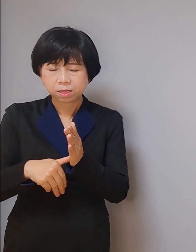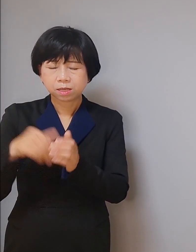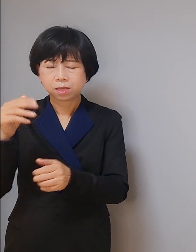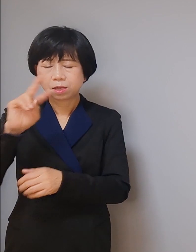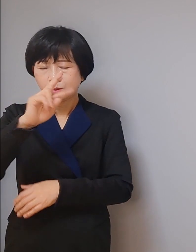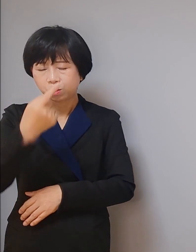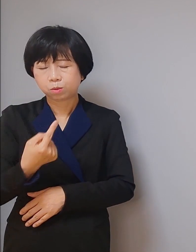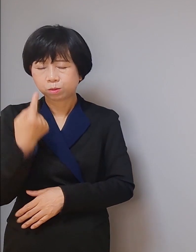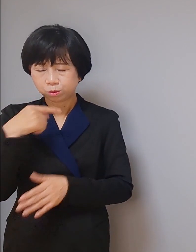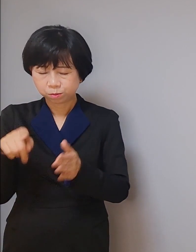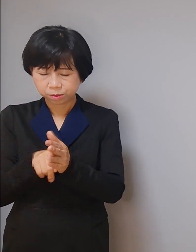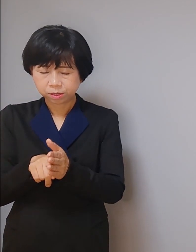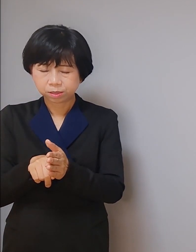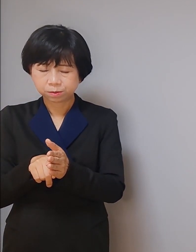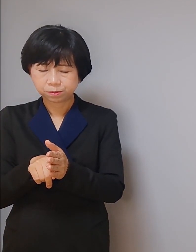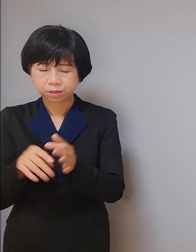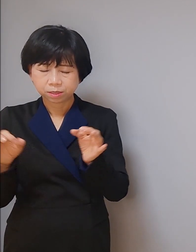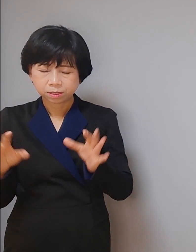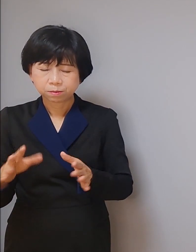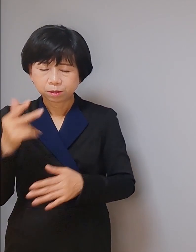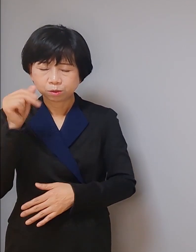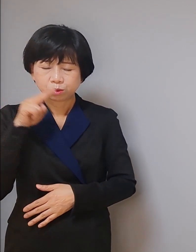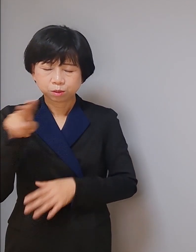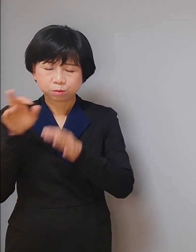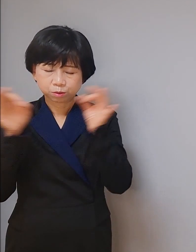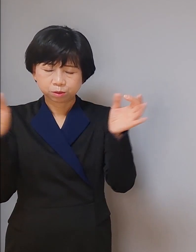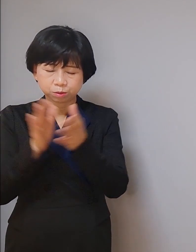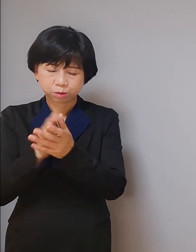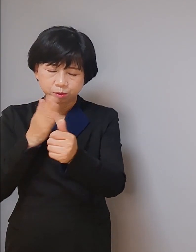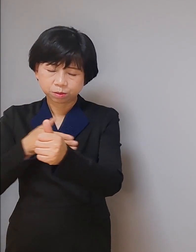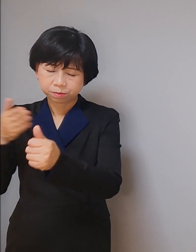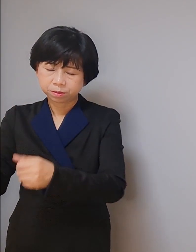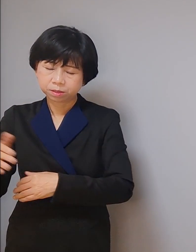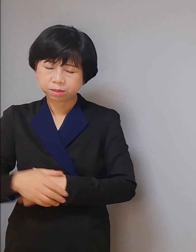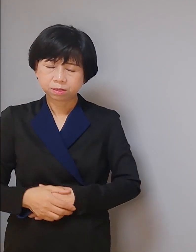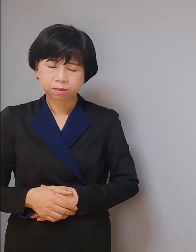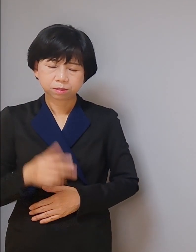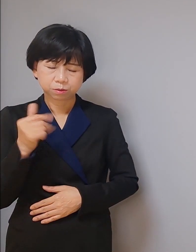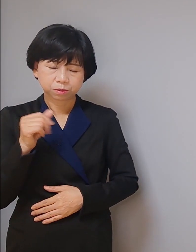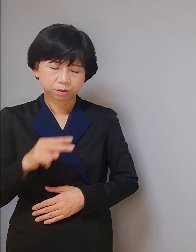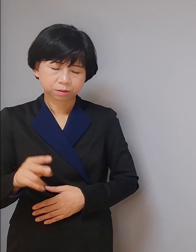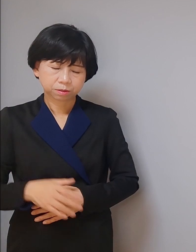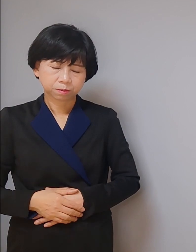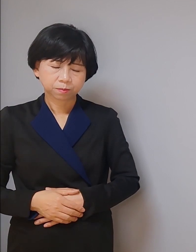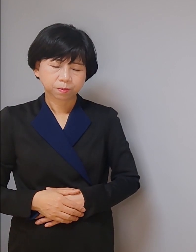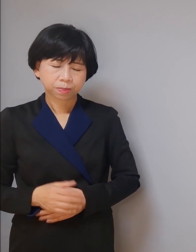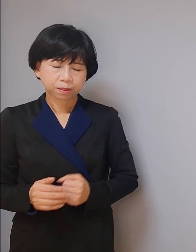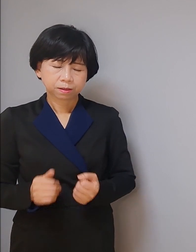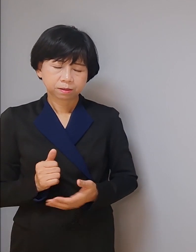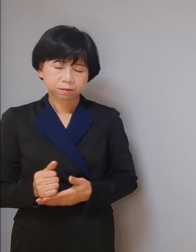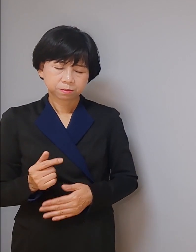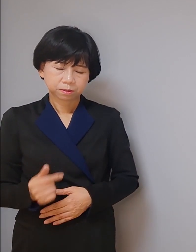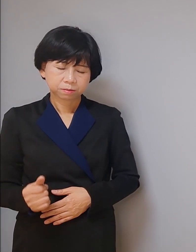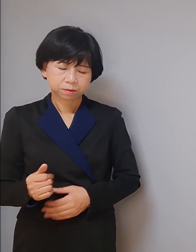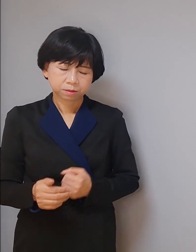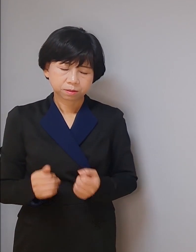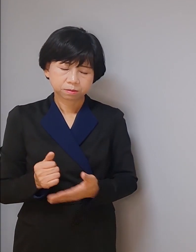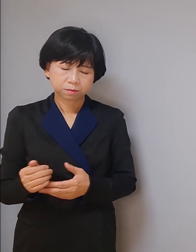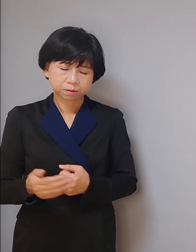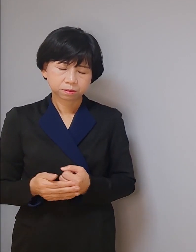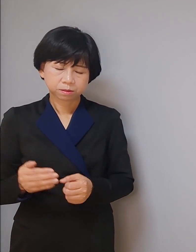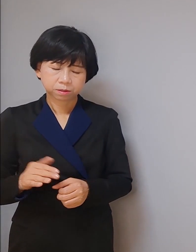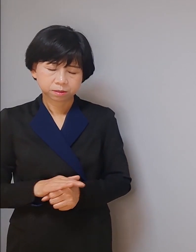여러분 이 마음으로 잠깐 주여 한번 부르시고 기도합니다. 주여, 하나님 아버지, 하나님의 은혜, 하나님의